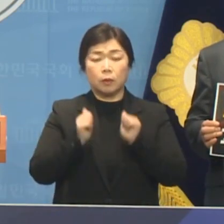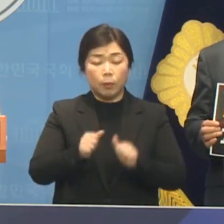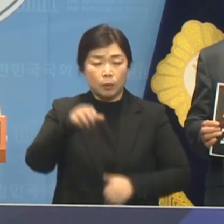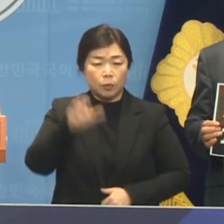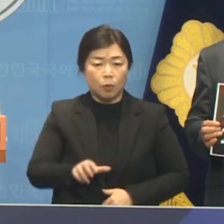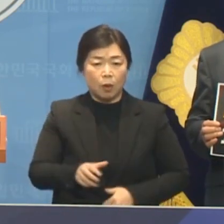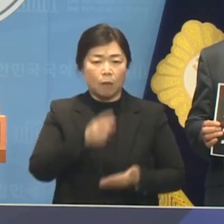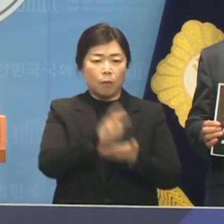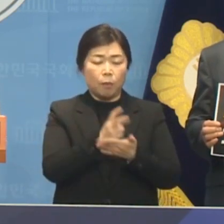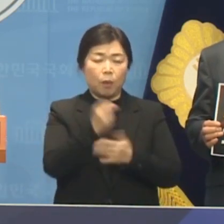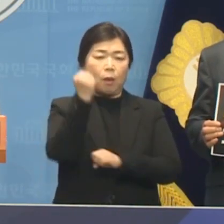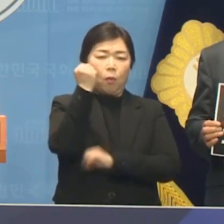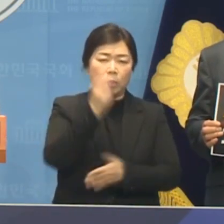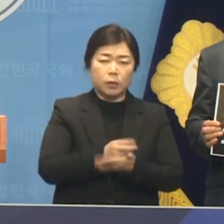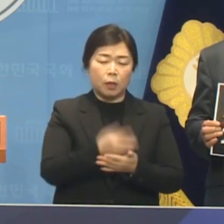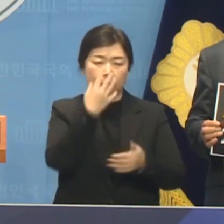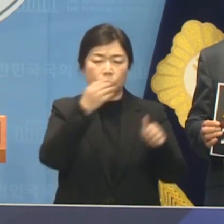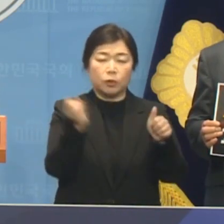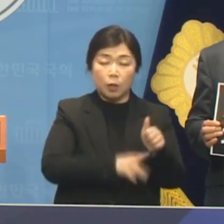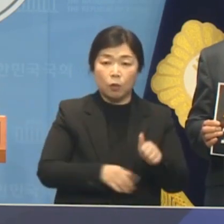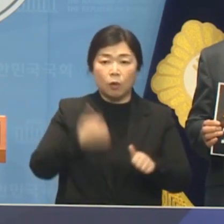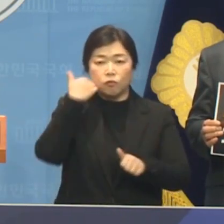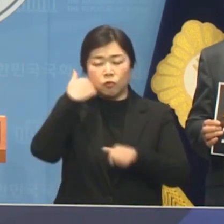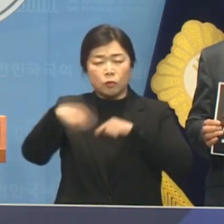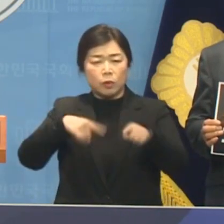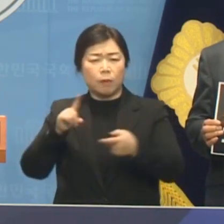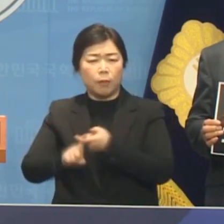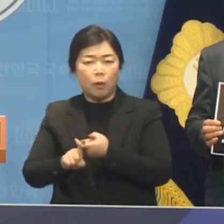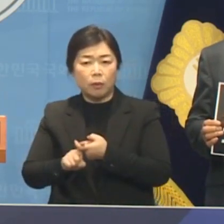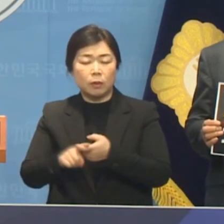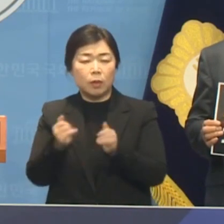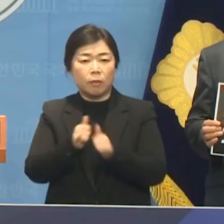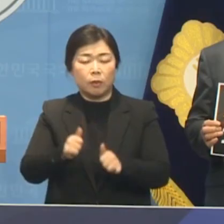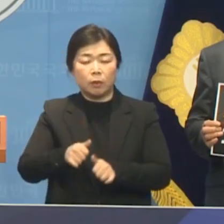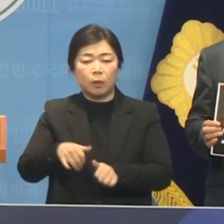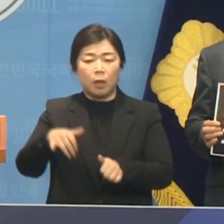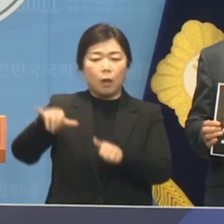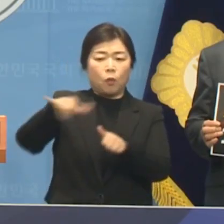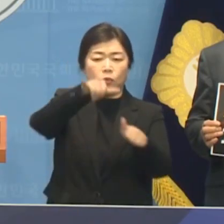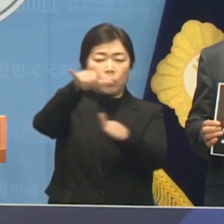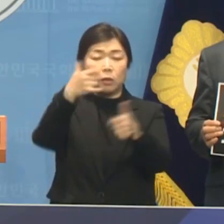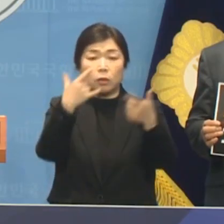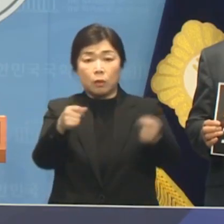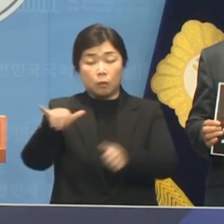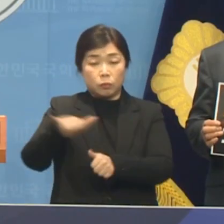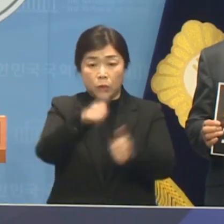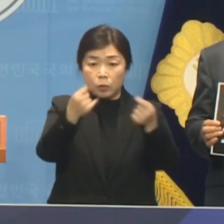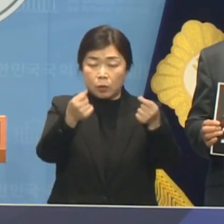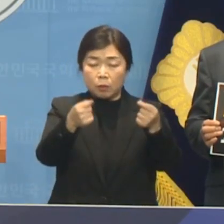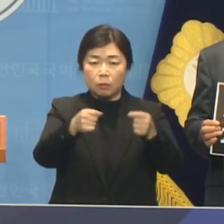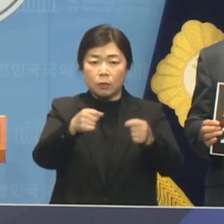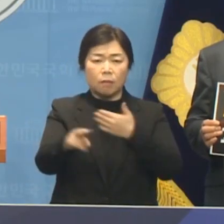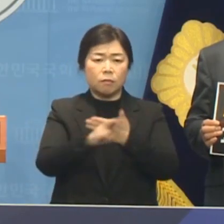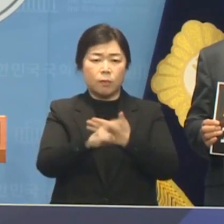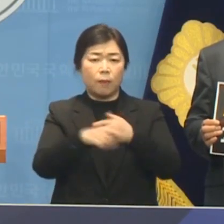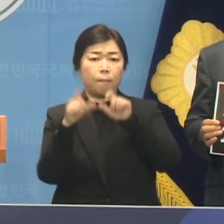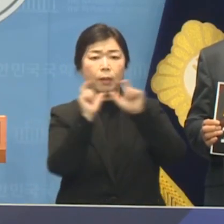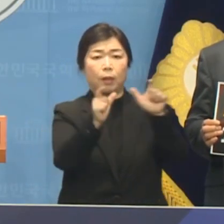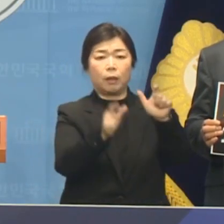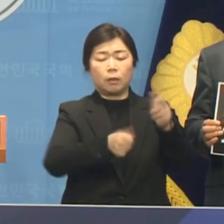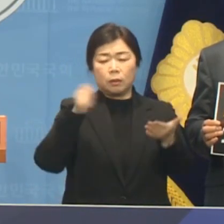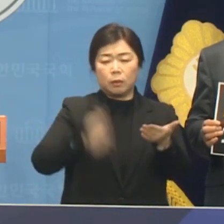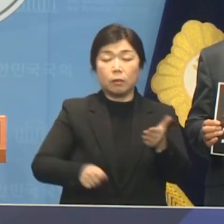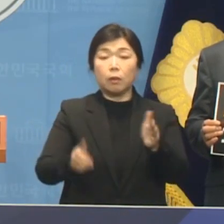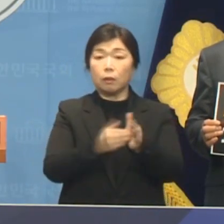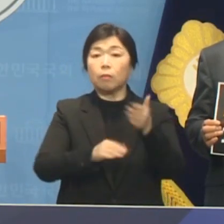원칙을 무시하고 정치적 세력의 꼭두각시가 되어 불법 탄핵을 강행한다면 대한민국 국민은